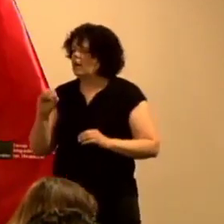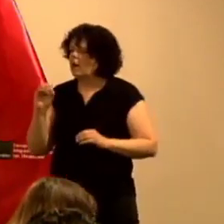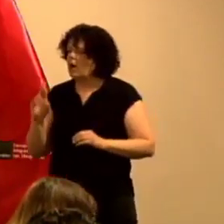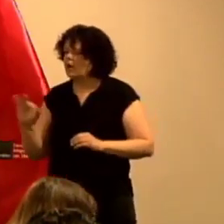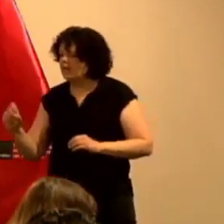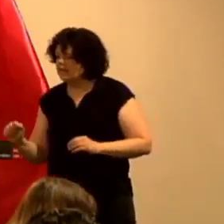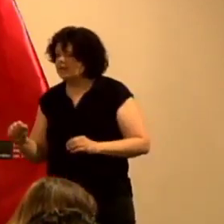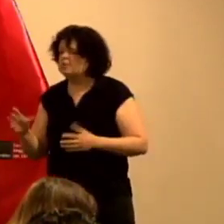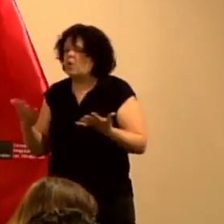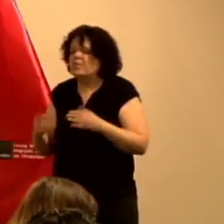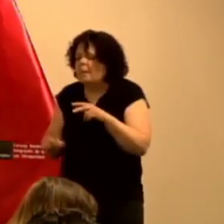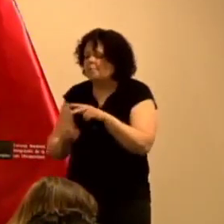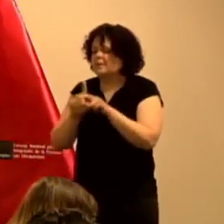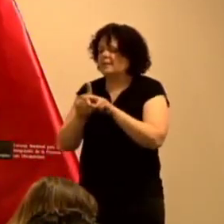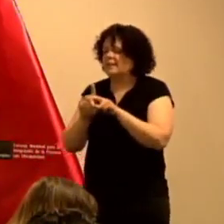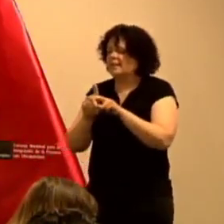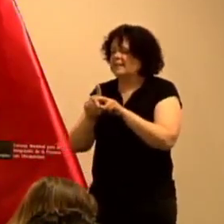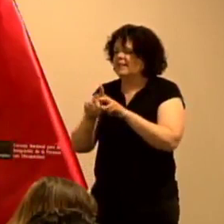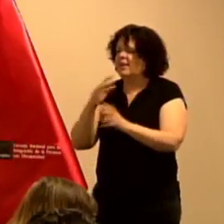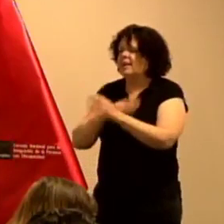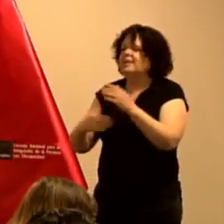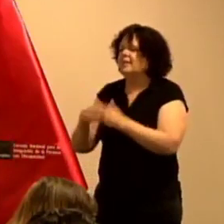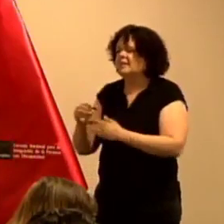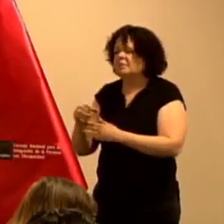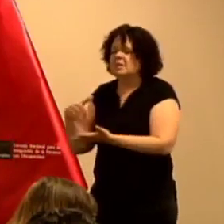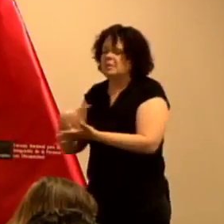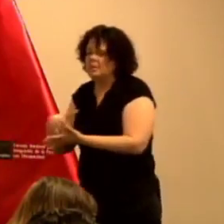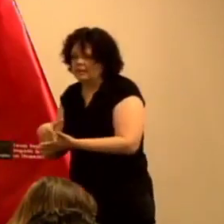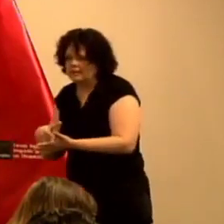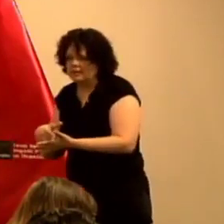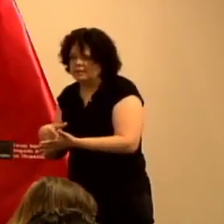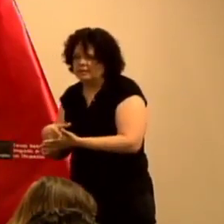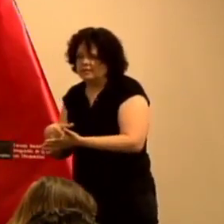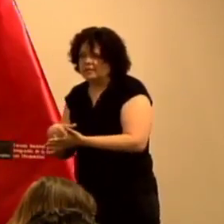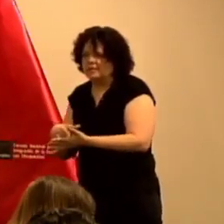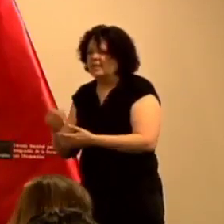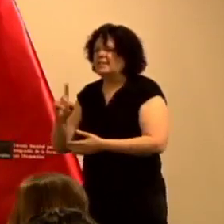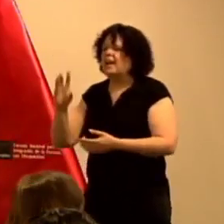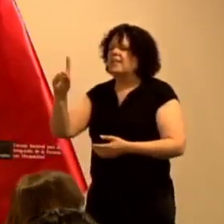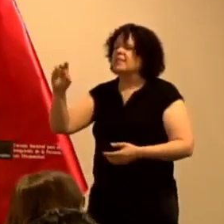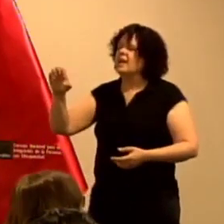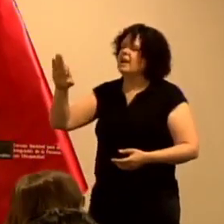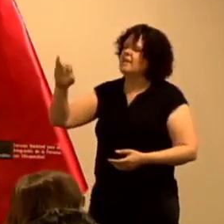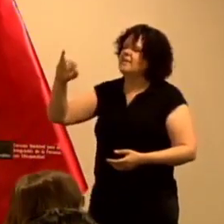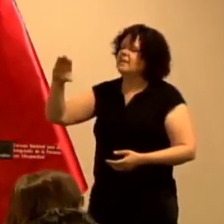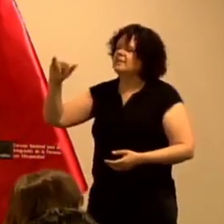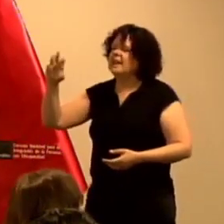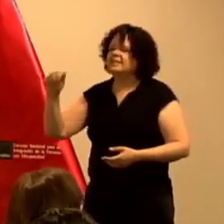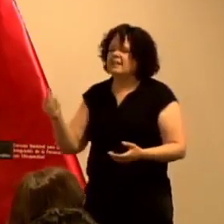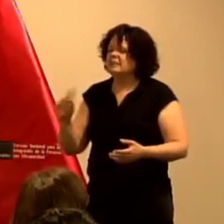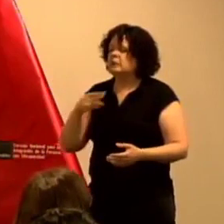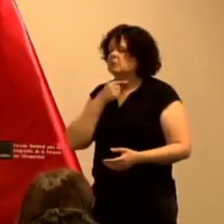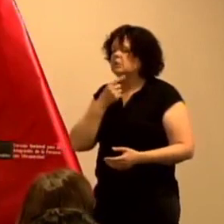es una discapacidad, porque eso lo que va a traer son deficiencias. Las deficiencias, sé que a muchos no les gusta la palabra deficiencia, pero ese es el término que se